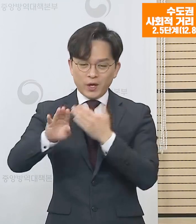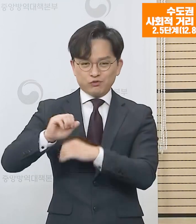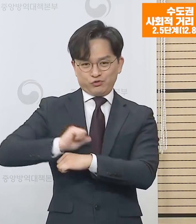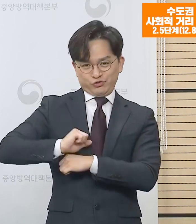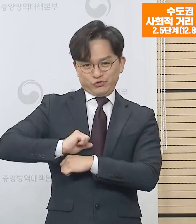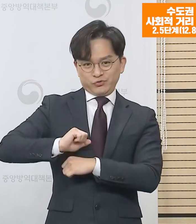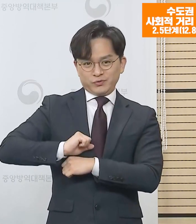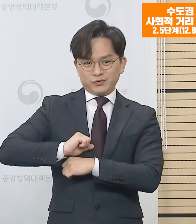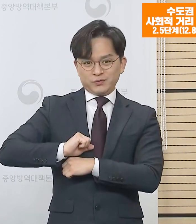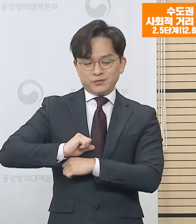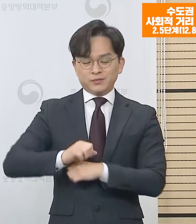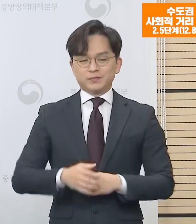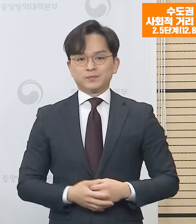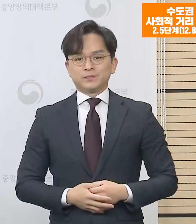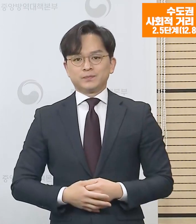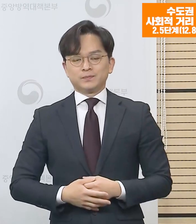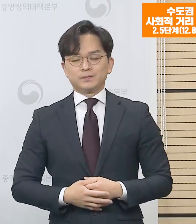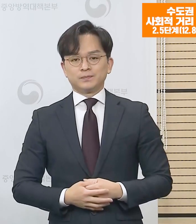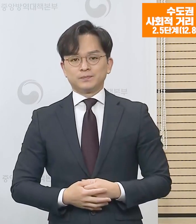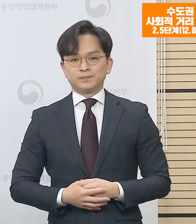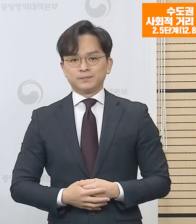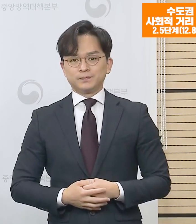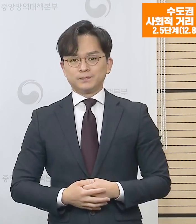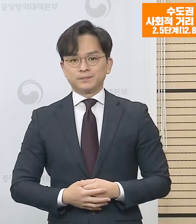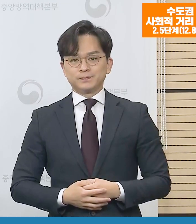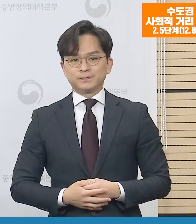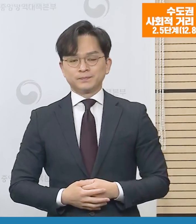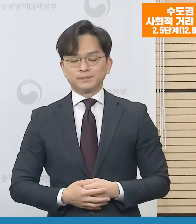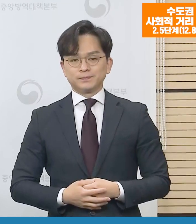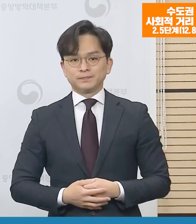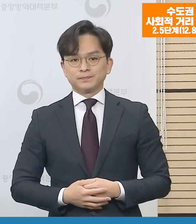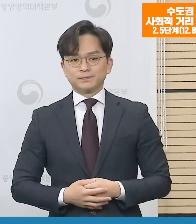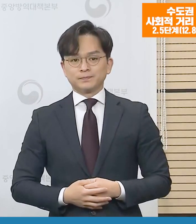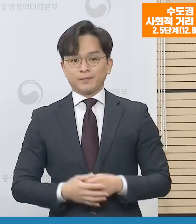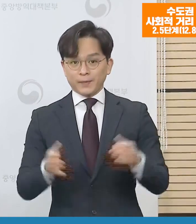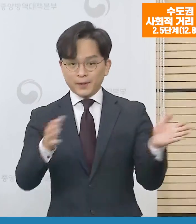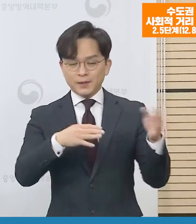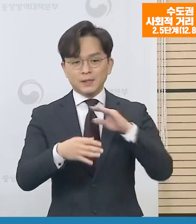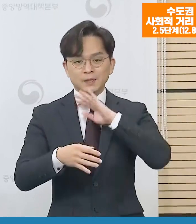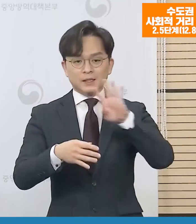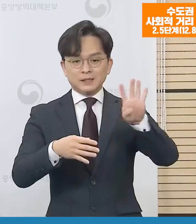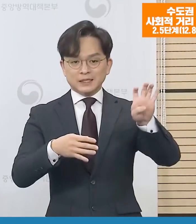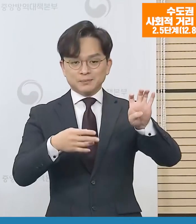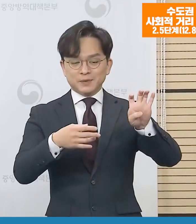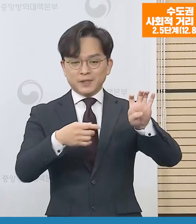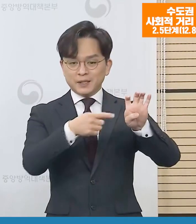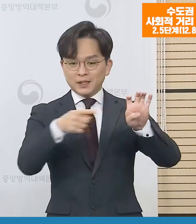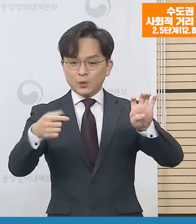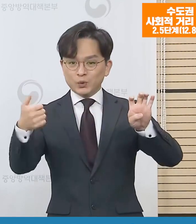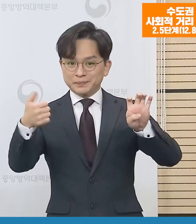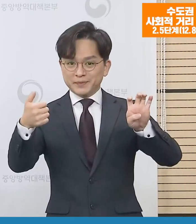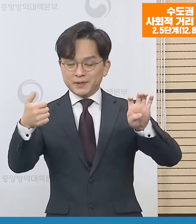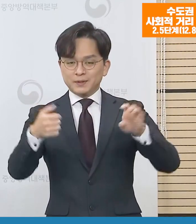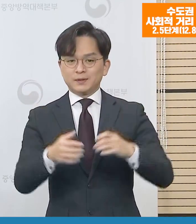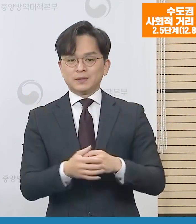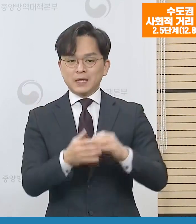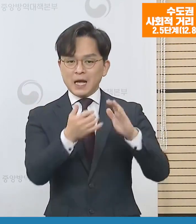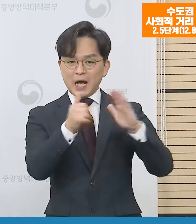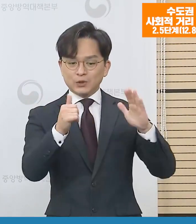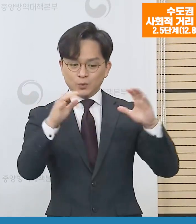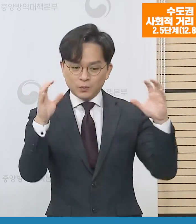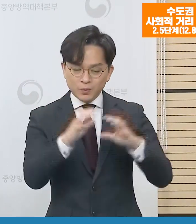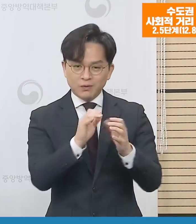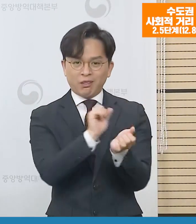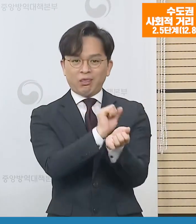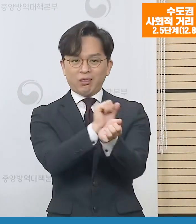군부대에서도 5번째로 많은 그런 비율을 보여줬습니다. 40, 50대인 경우에도 가족과 지인 모임이 가장